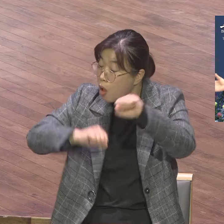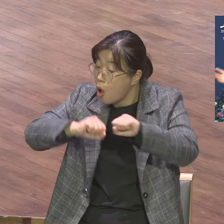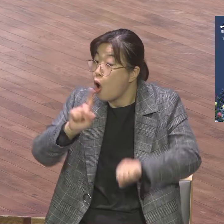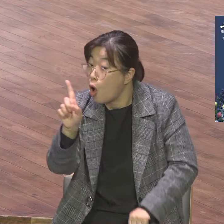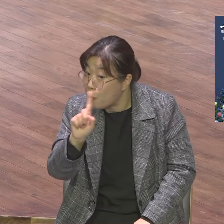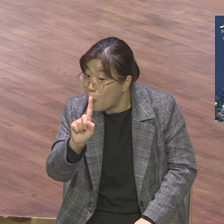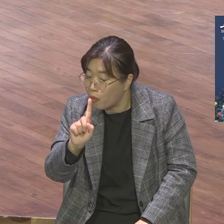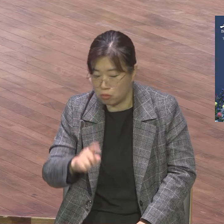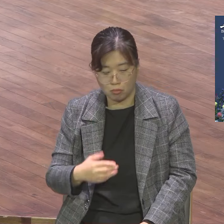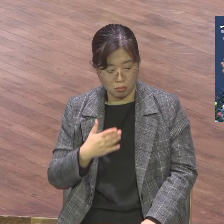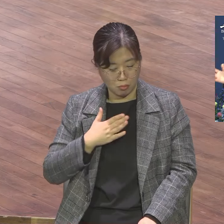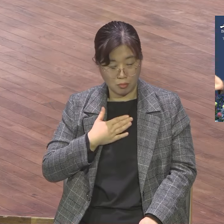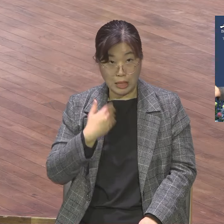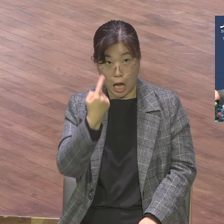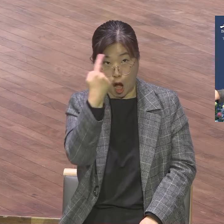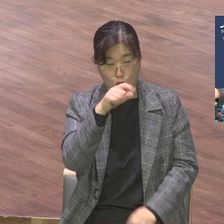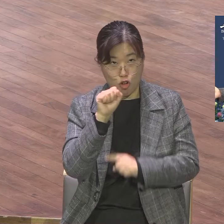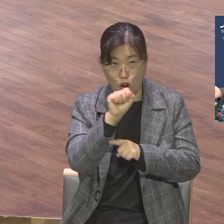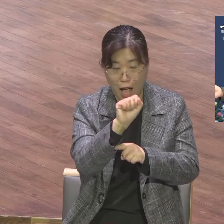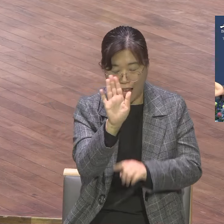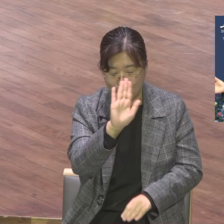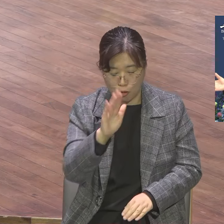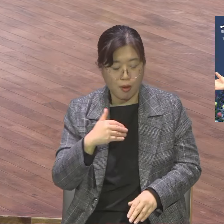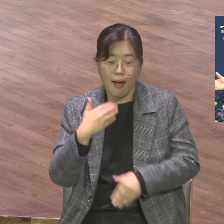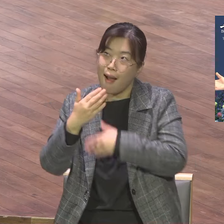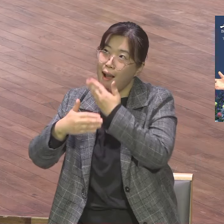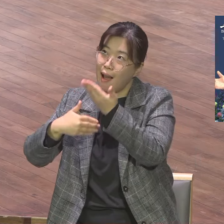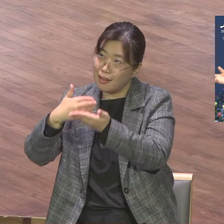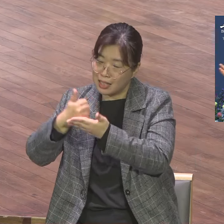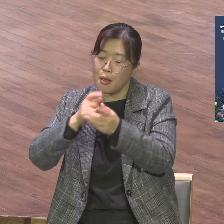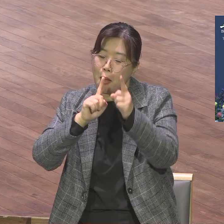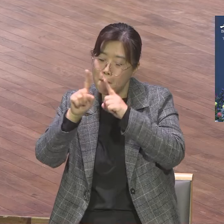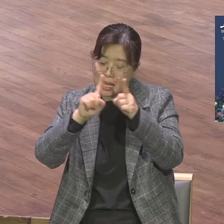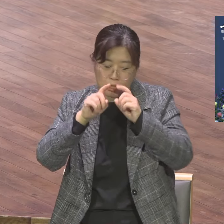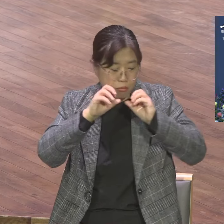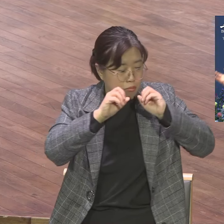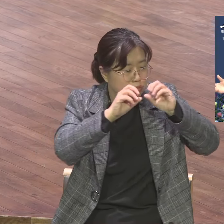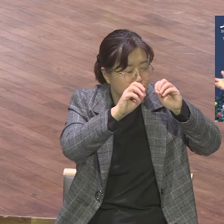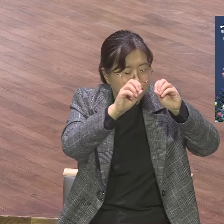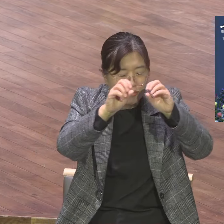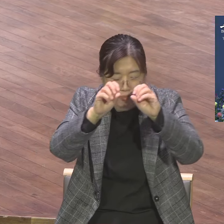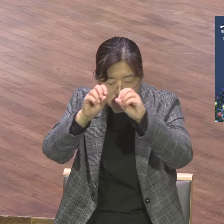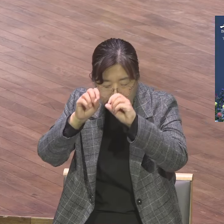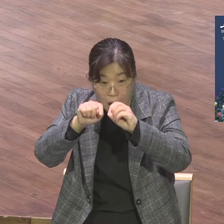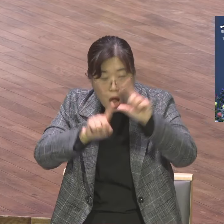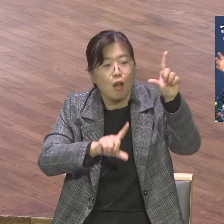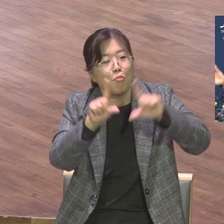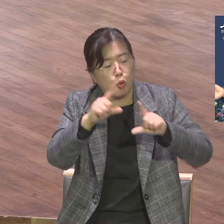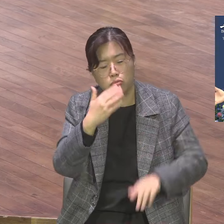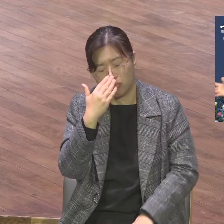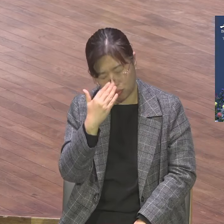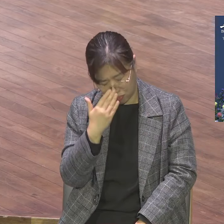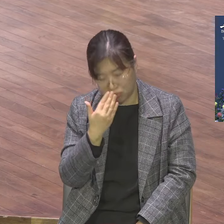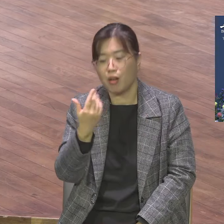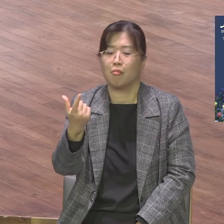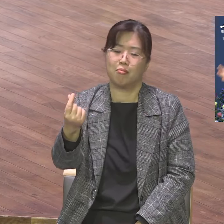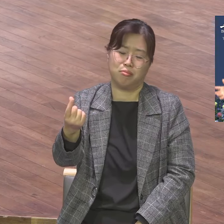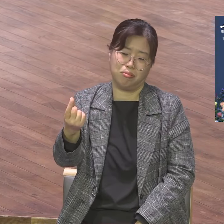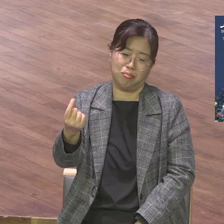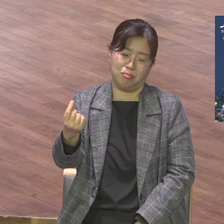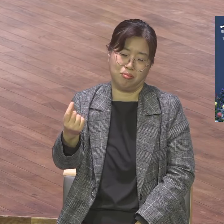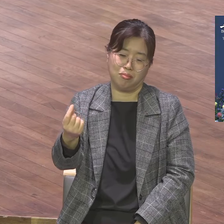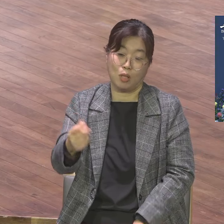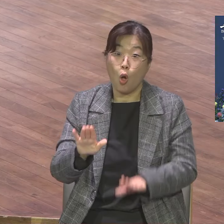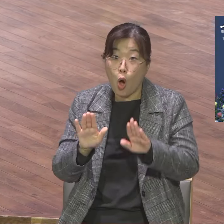알리고 예수가 그리스도라는 사실을 말해주면서 대만 캠프 때문에 막 가서 막 그 불교 현장에 그 우상